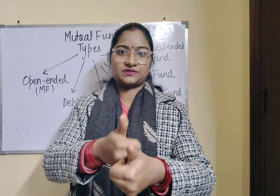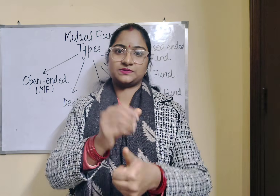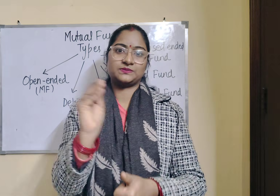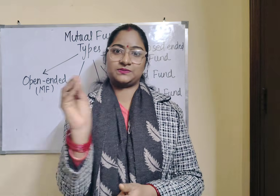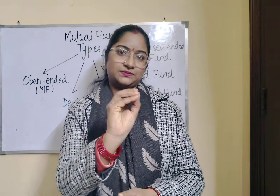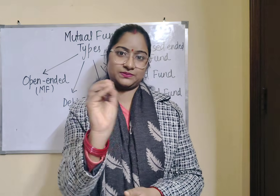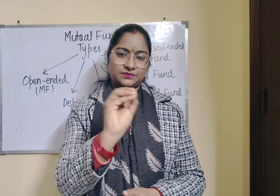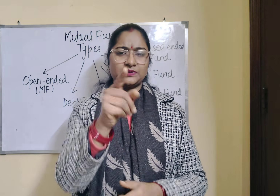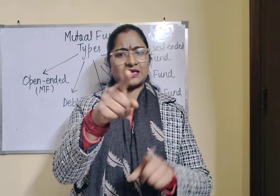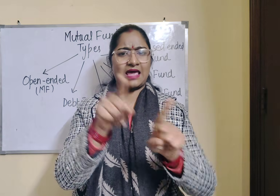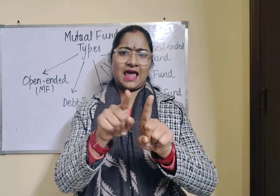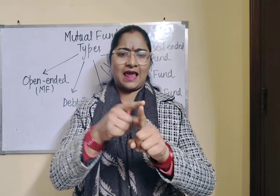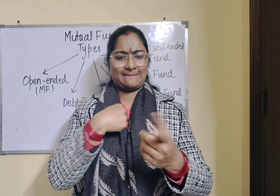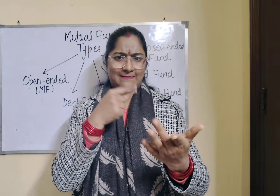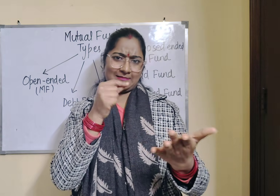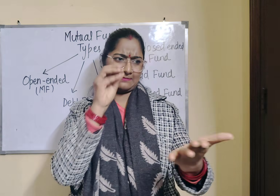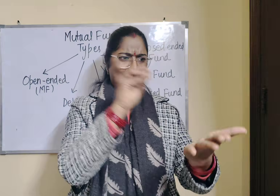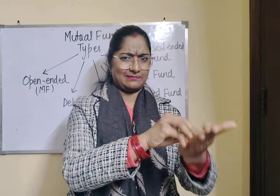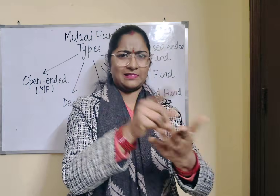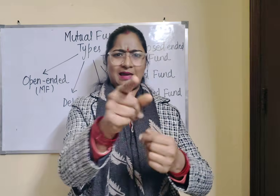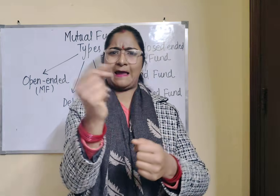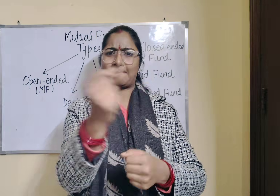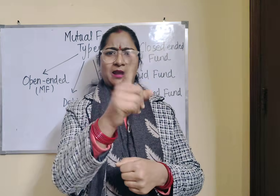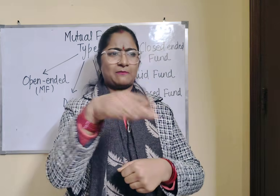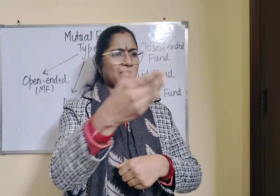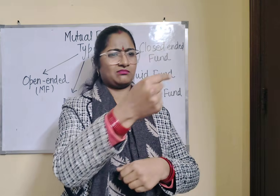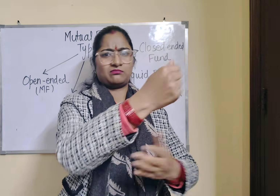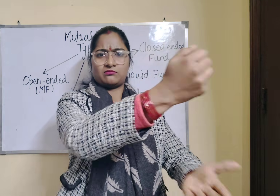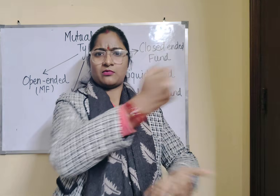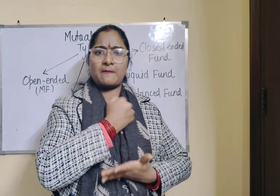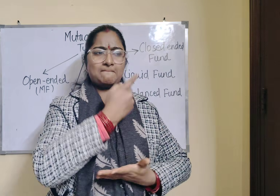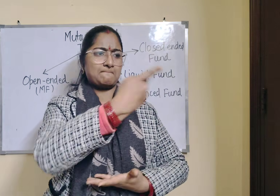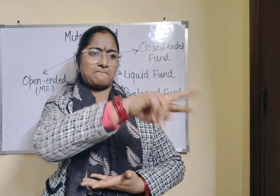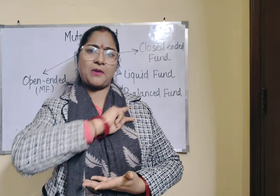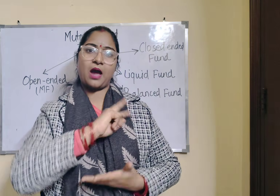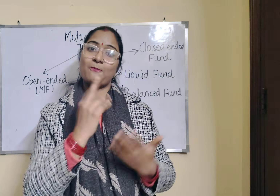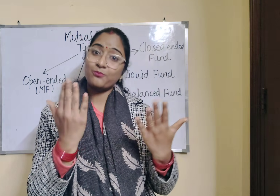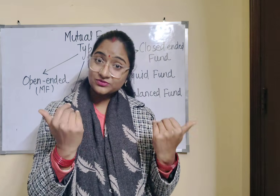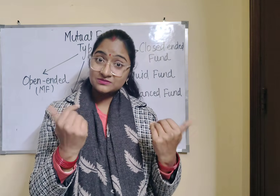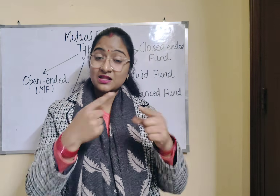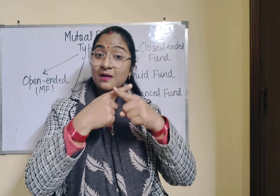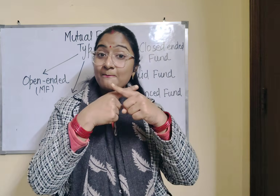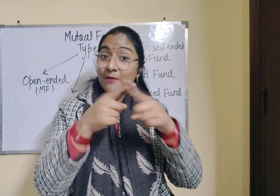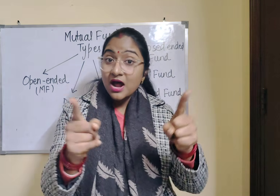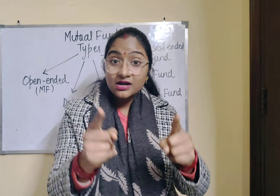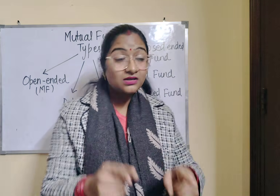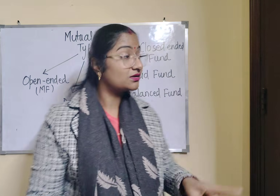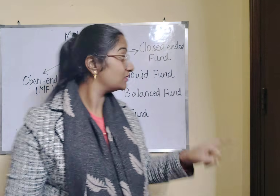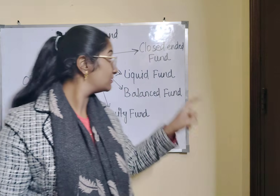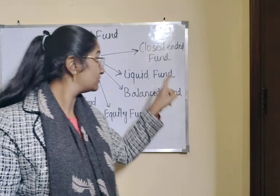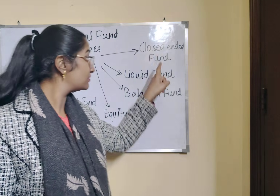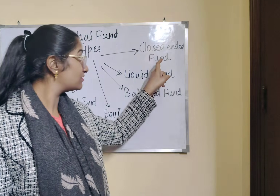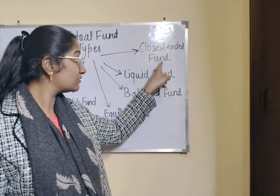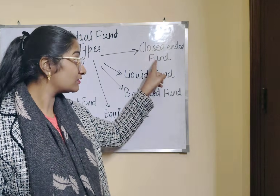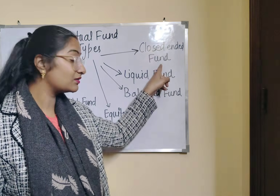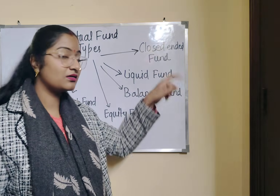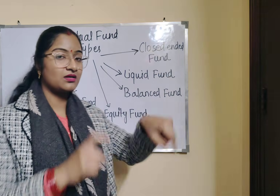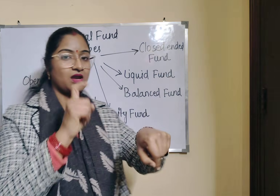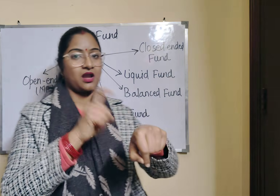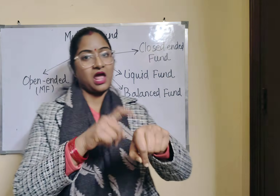है। ओपन एंडेड में क्या होता है, आप कोई मैच्योरिटी पीरियड कोई डिसाइड नहीं होता है, आपने आज किया आप कल ले सकते हो, परसों ले सकते हो।